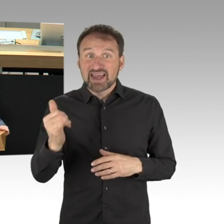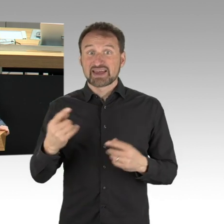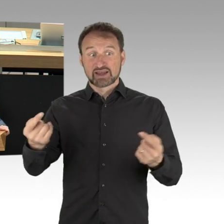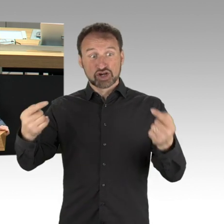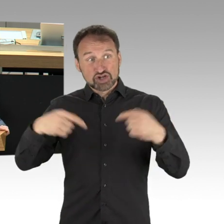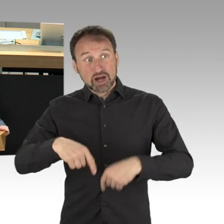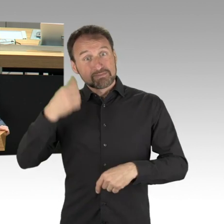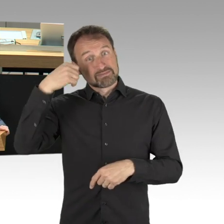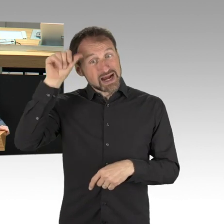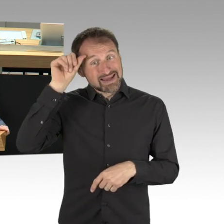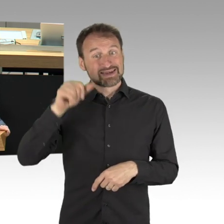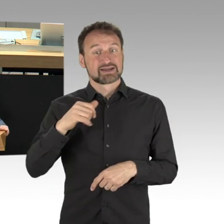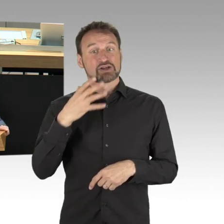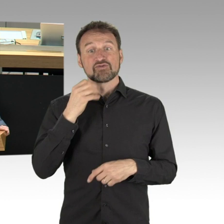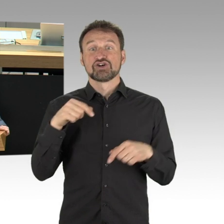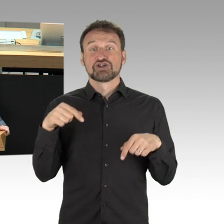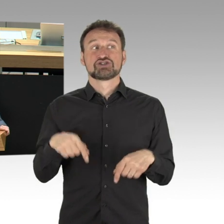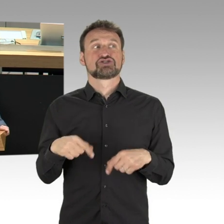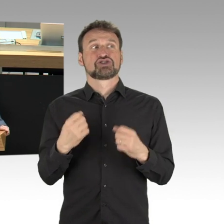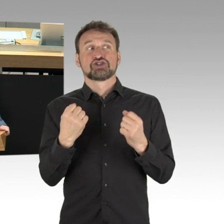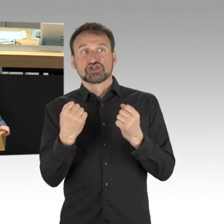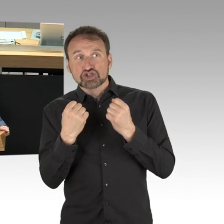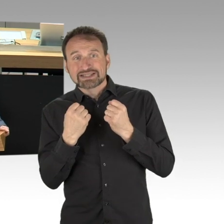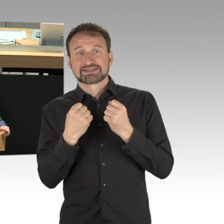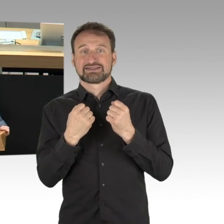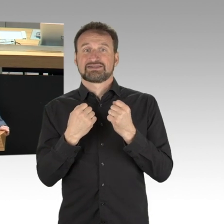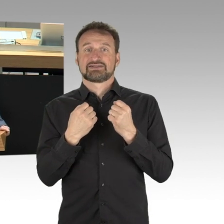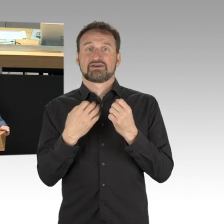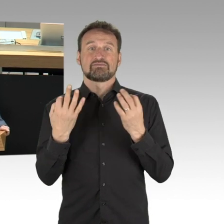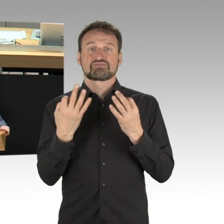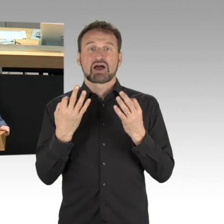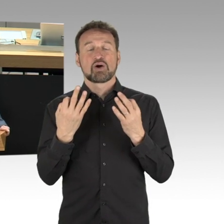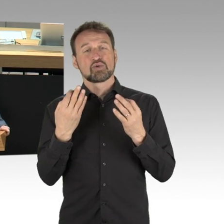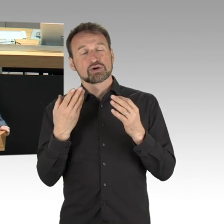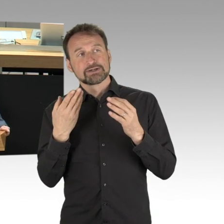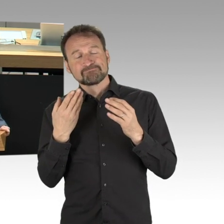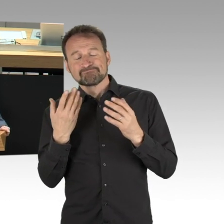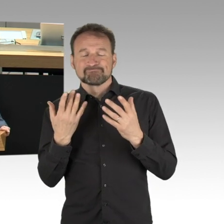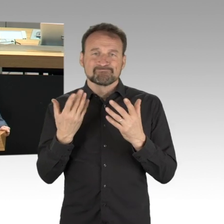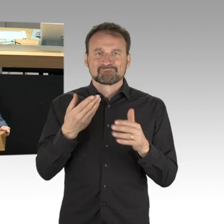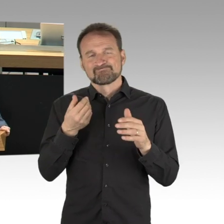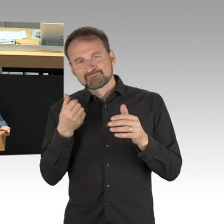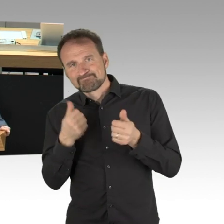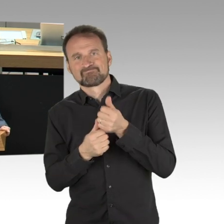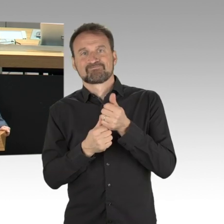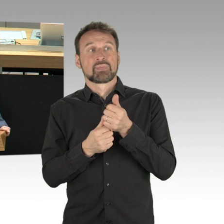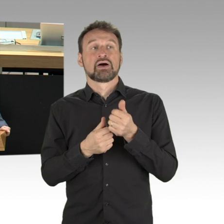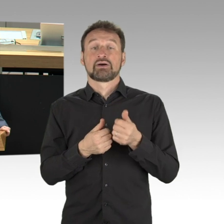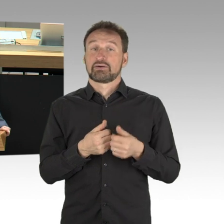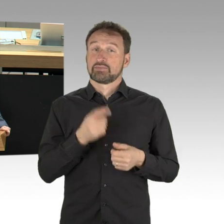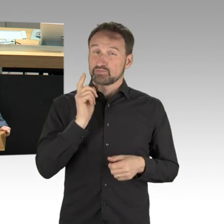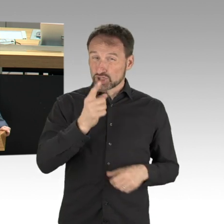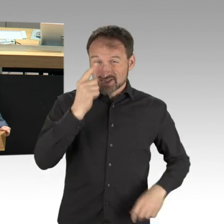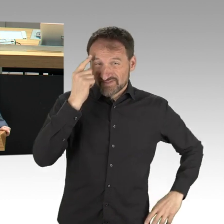suchen herkommt, der muss wissen, wenn du ein Antisemit bist, wirst du nie im Herzen dieser Gesellschaft ankommen